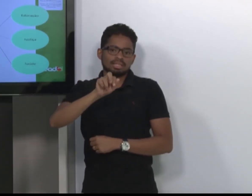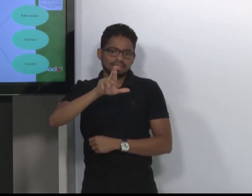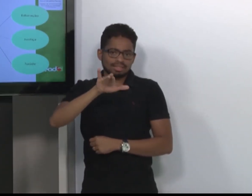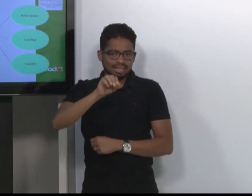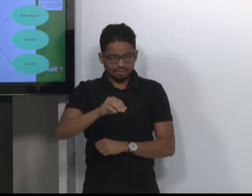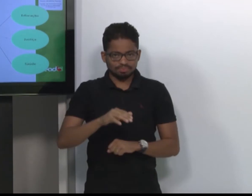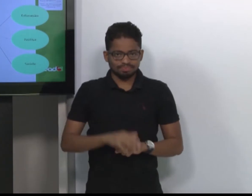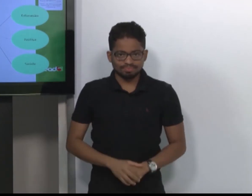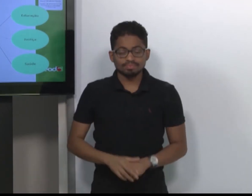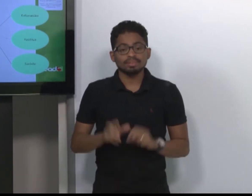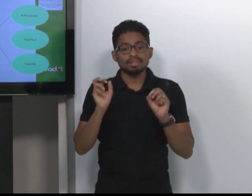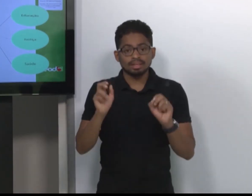Percebam que